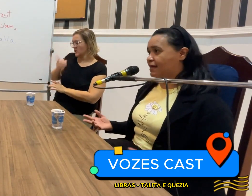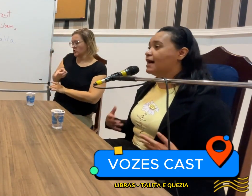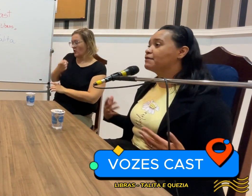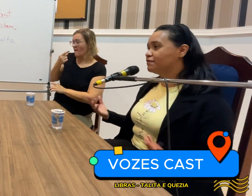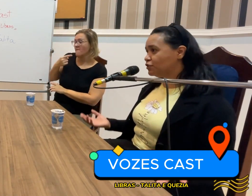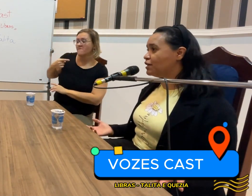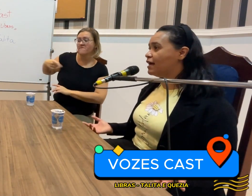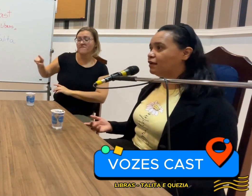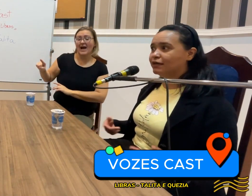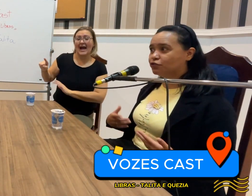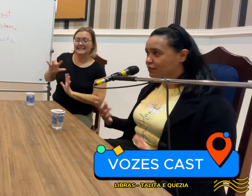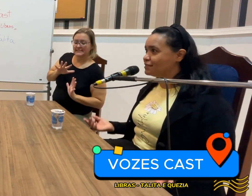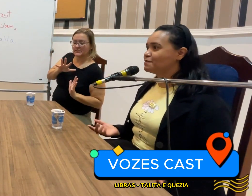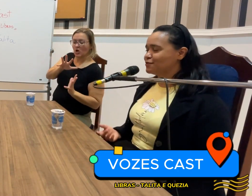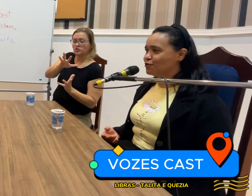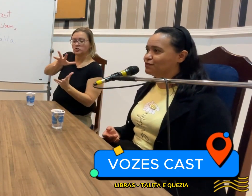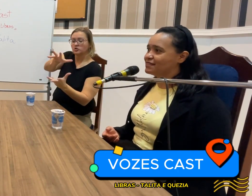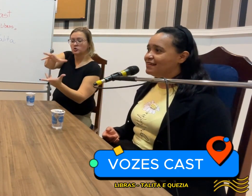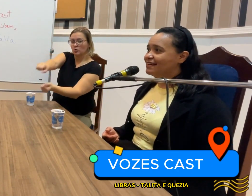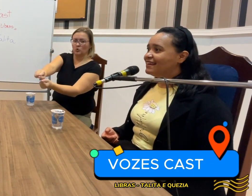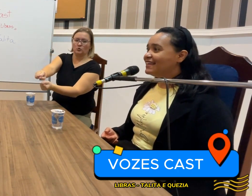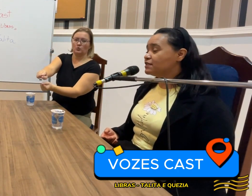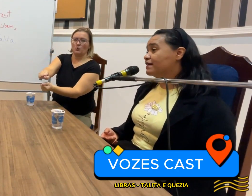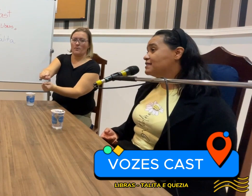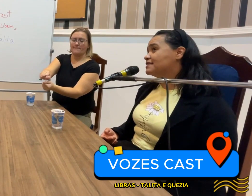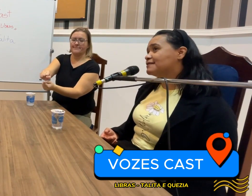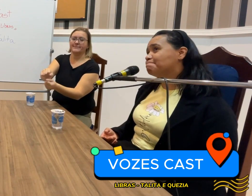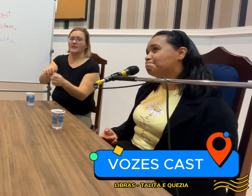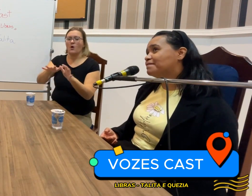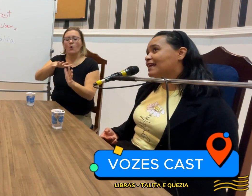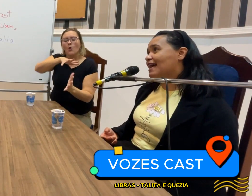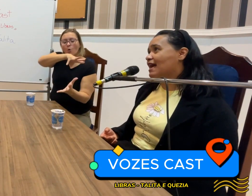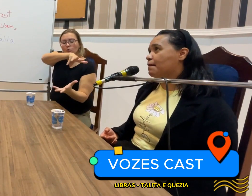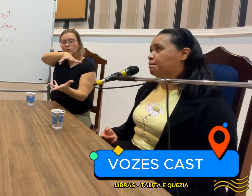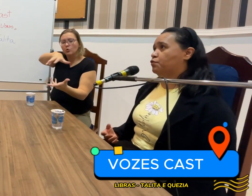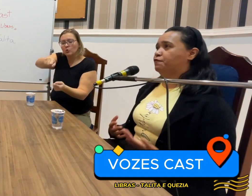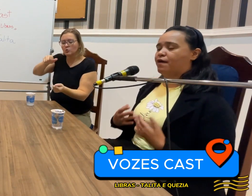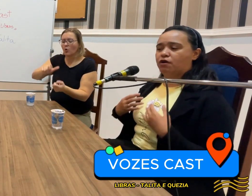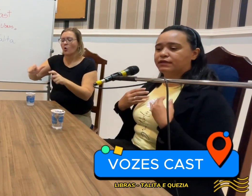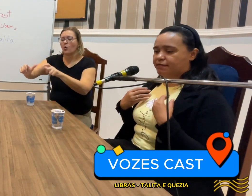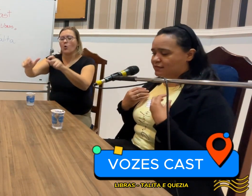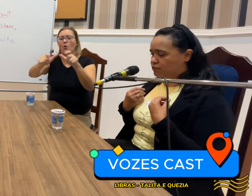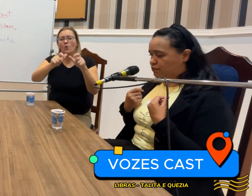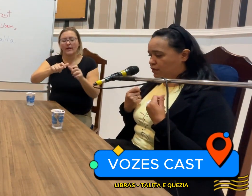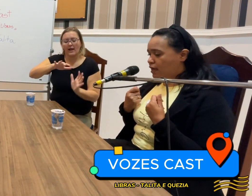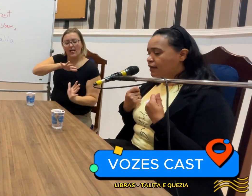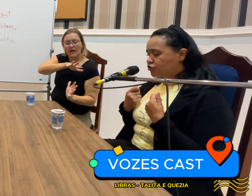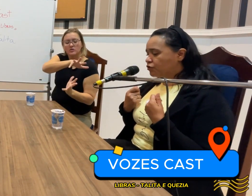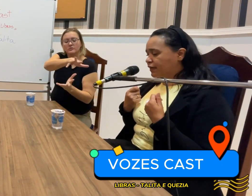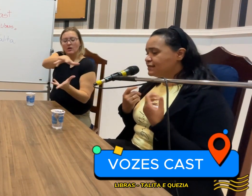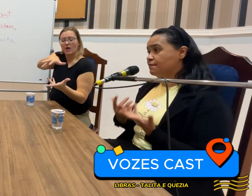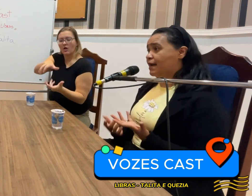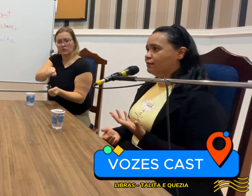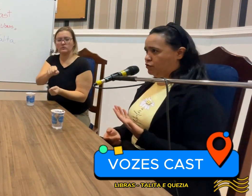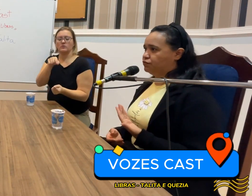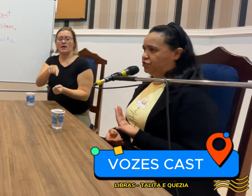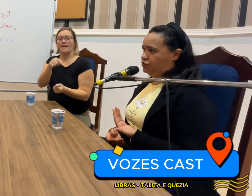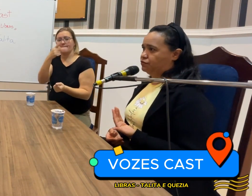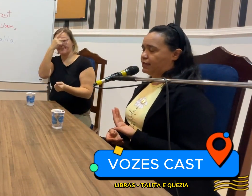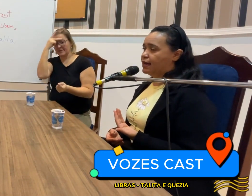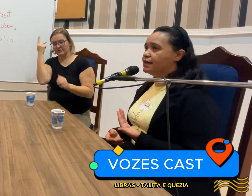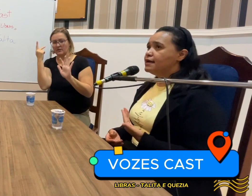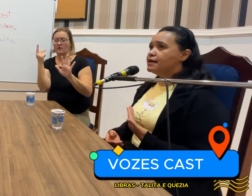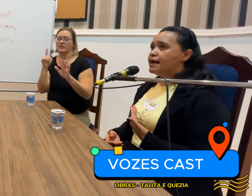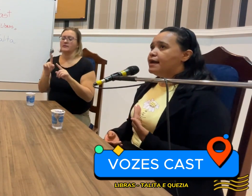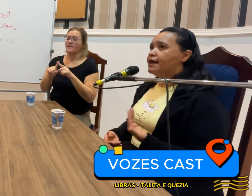e pregai o evangelho a todas as pessoas. E, às vezes... por falta mesmo de conhecimento, eu